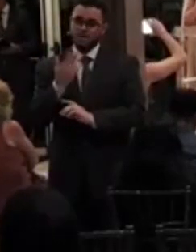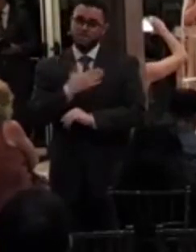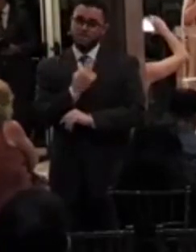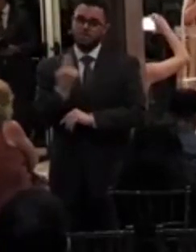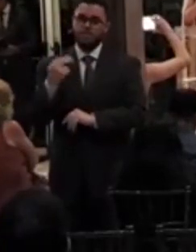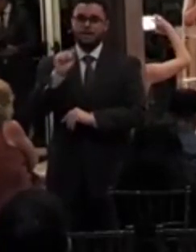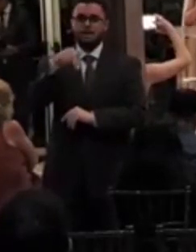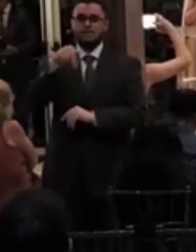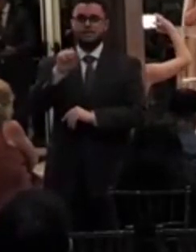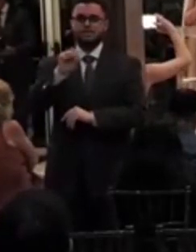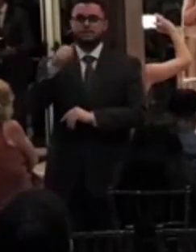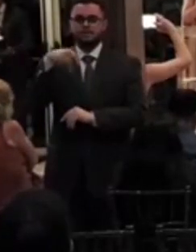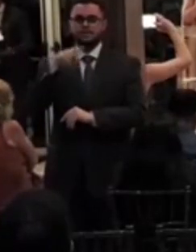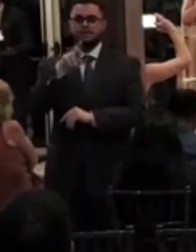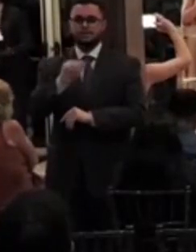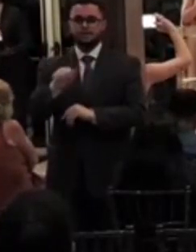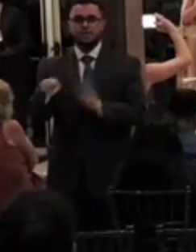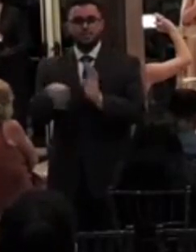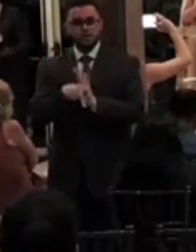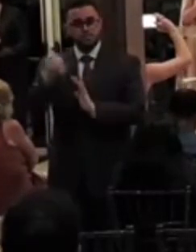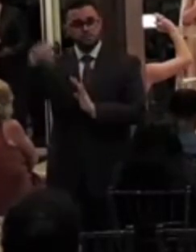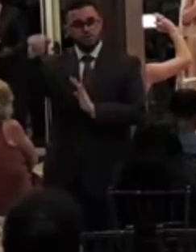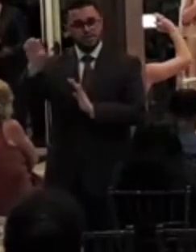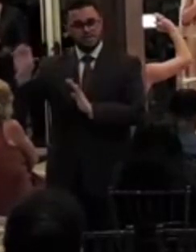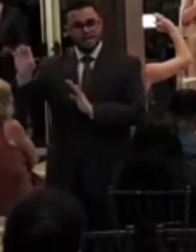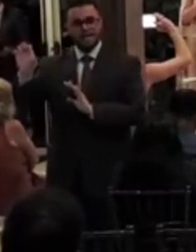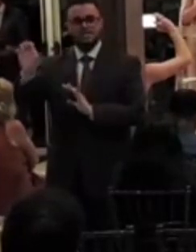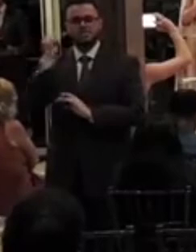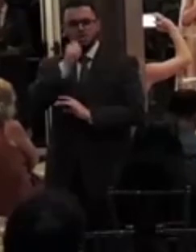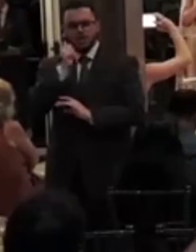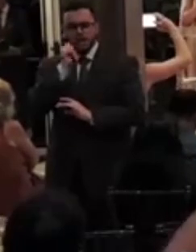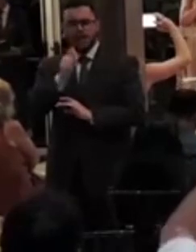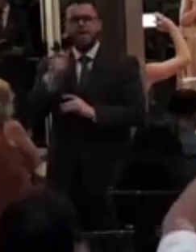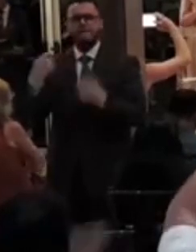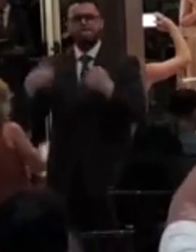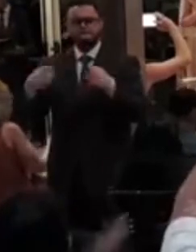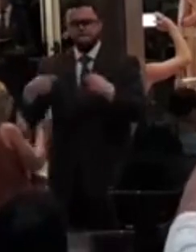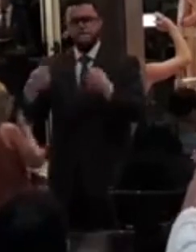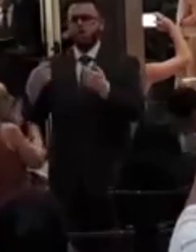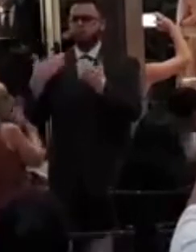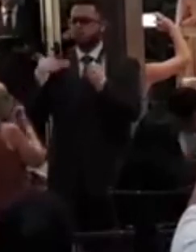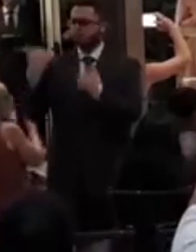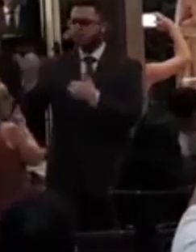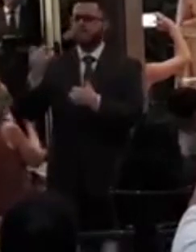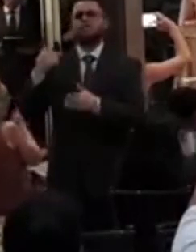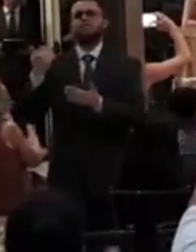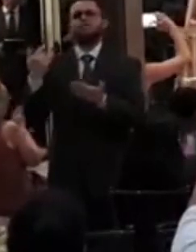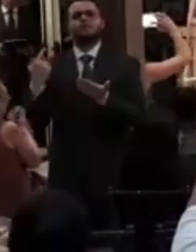Fernandes, mulher nordestina, e contem comigo para que a gente siga juntos nessa luta.